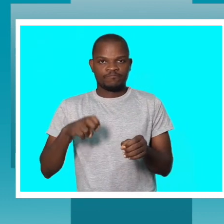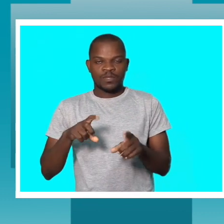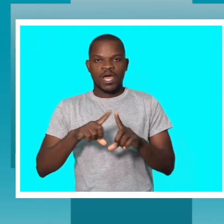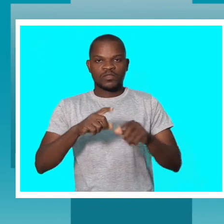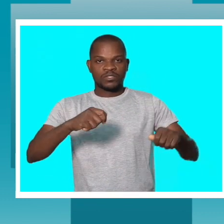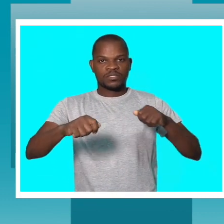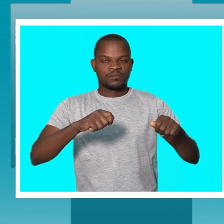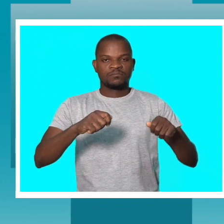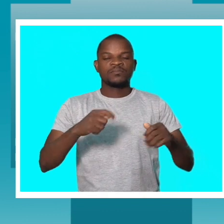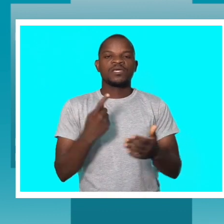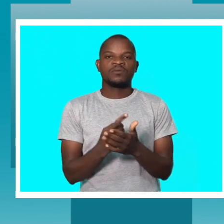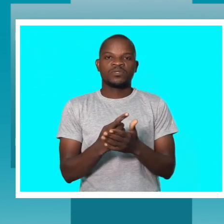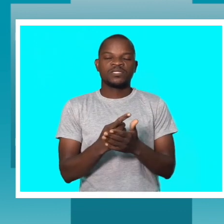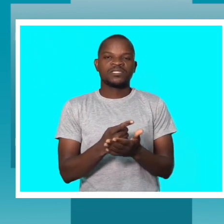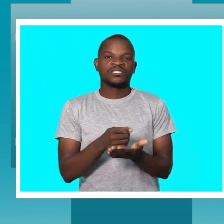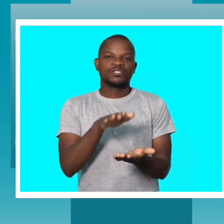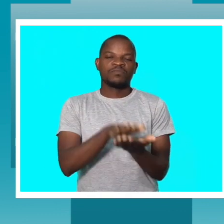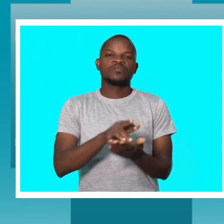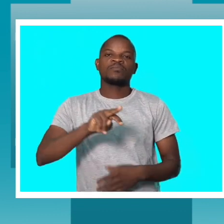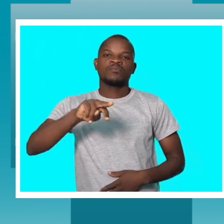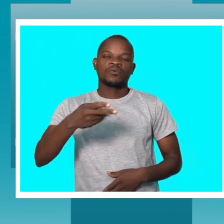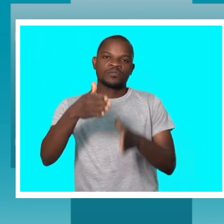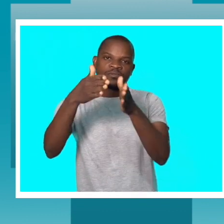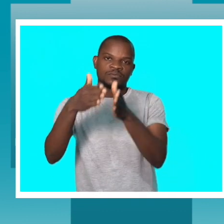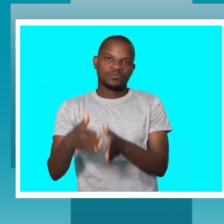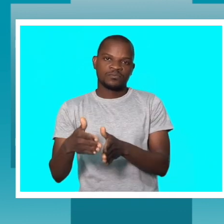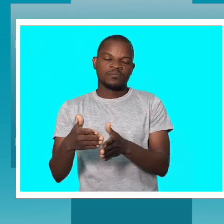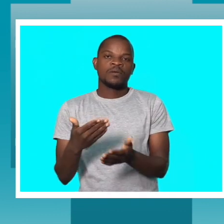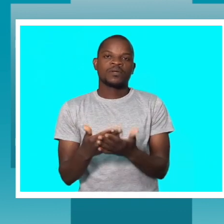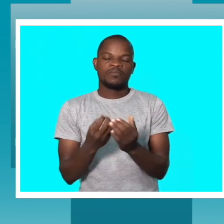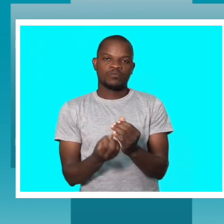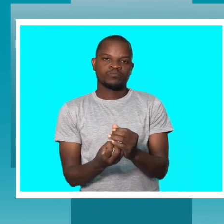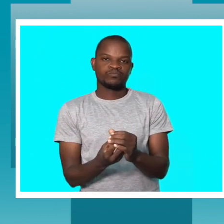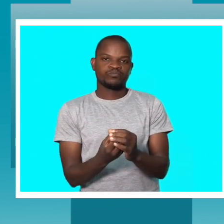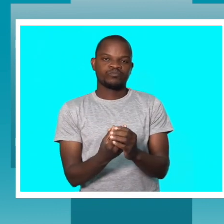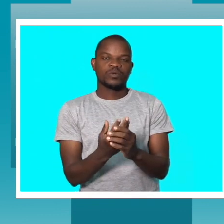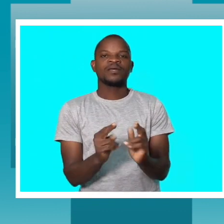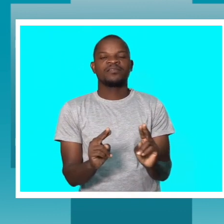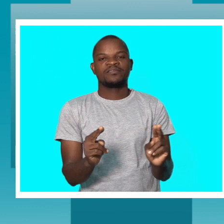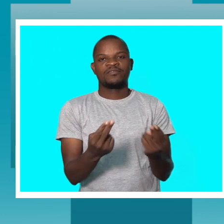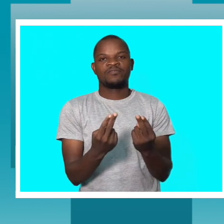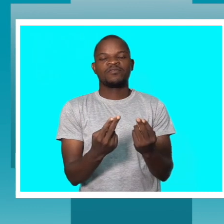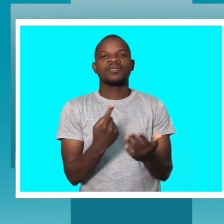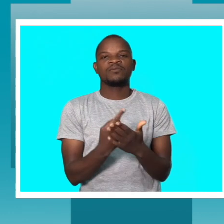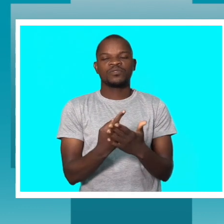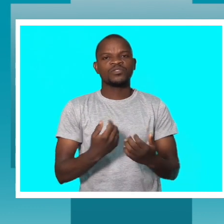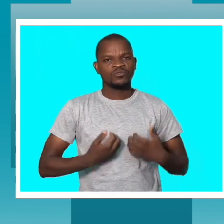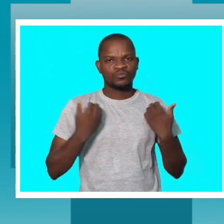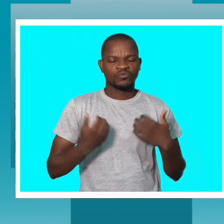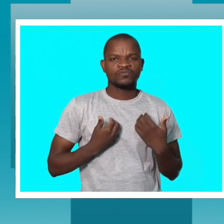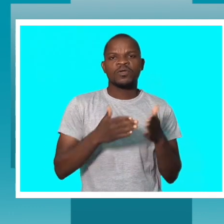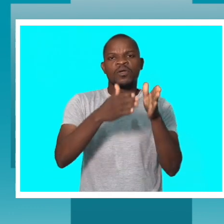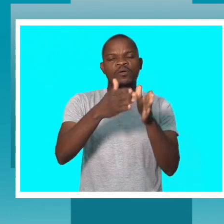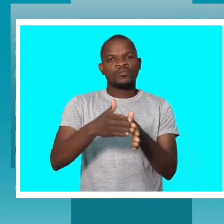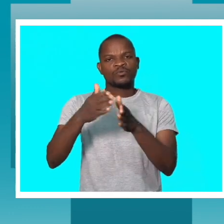mandato, achei que eu deveria colocar o meu lugar à disposição para renovação também da própria instituição. É preciso sangue novo,